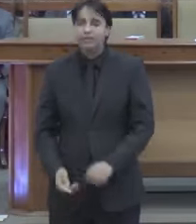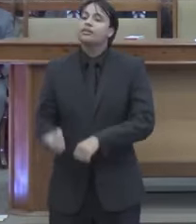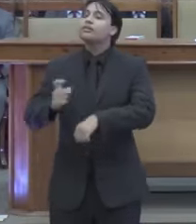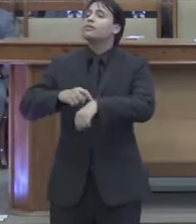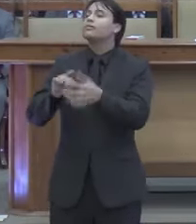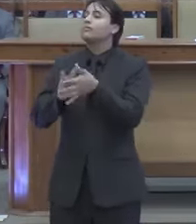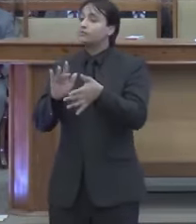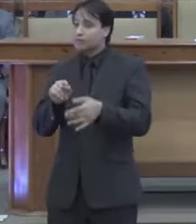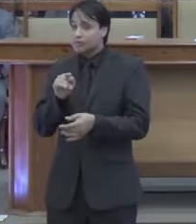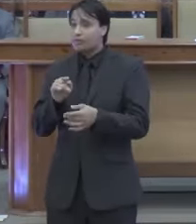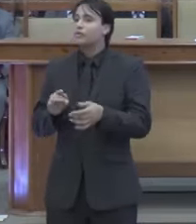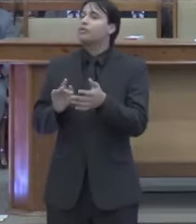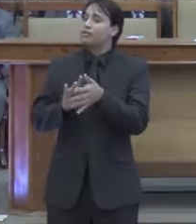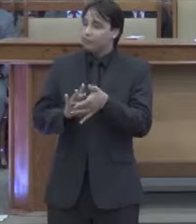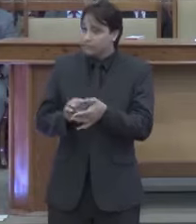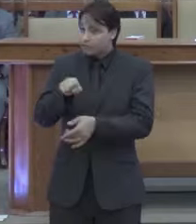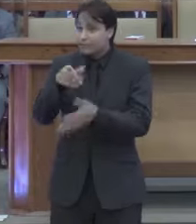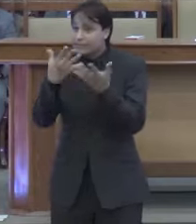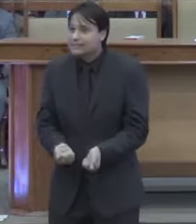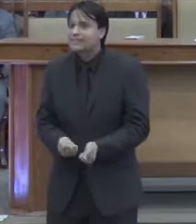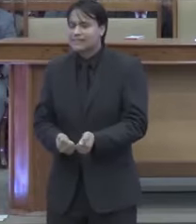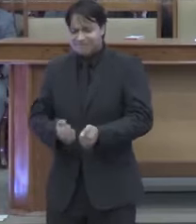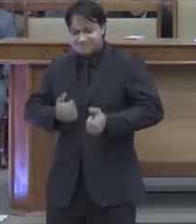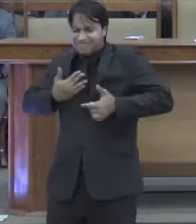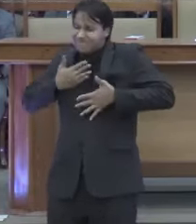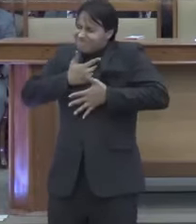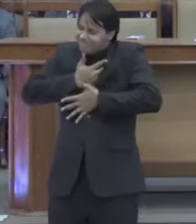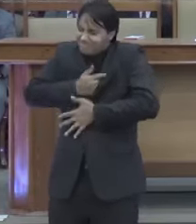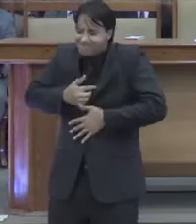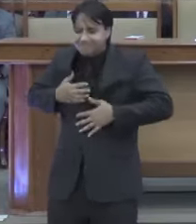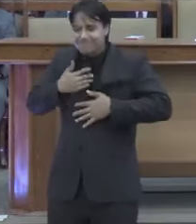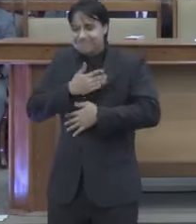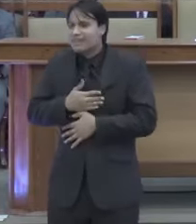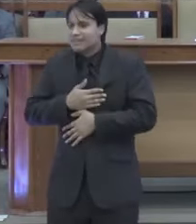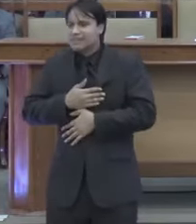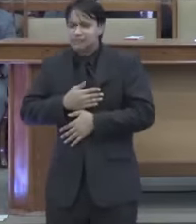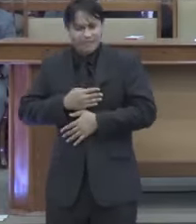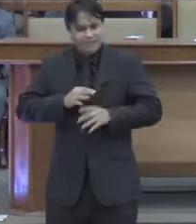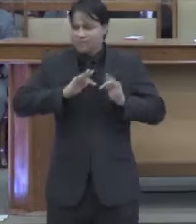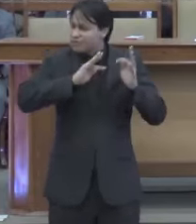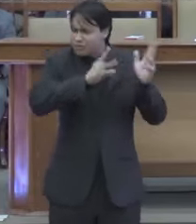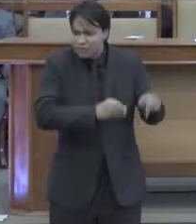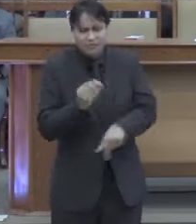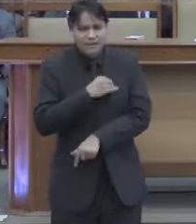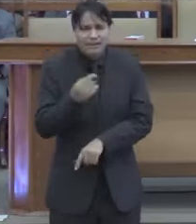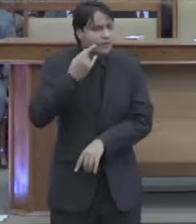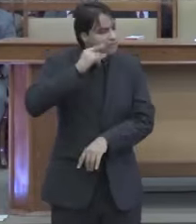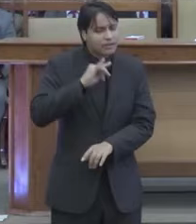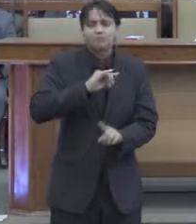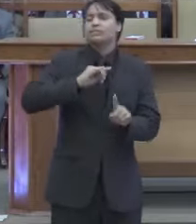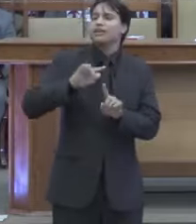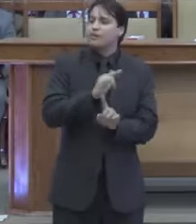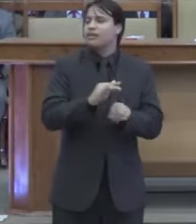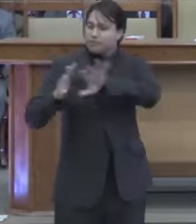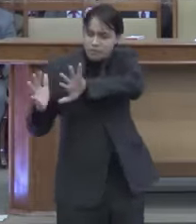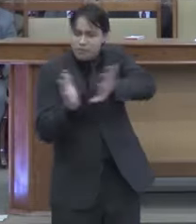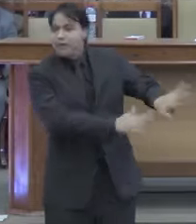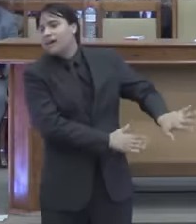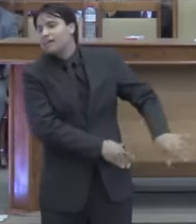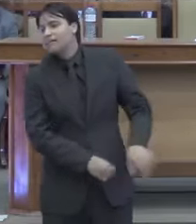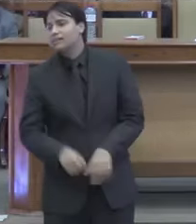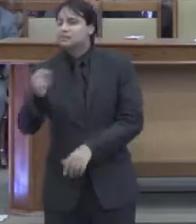o gozo é tão grande, o tesouro é tão grande, que tu larga tudo por ele e acredita que ele vai